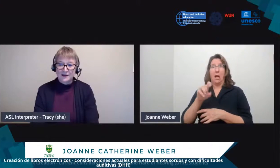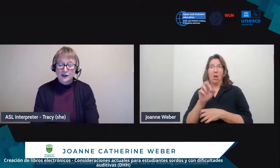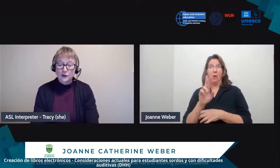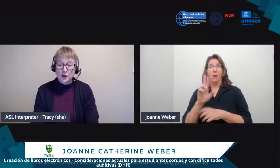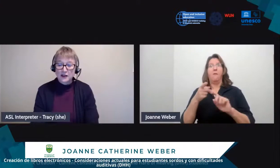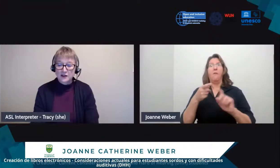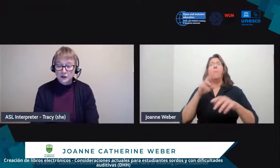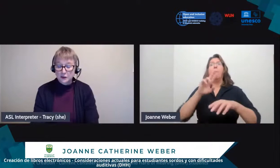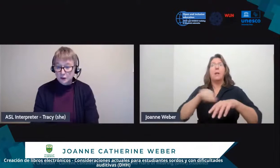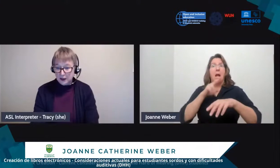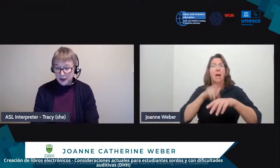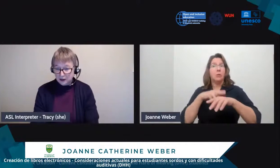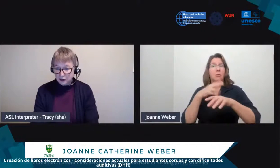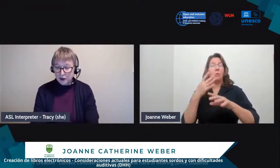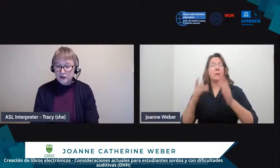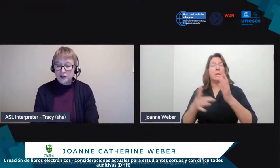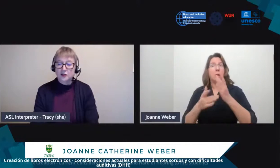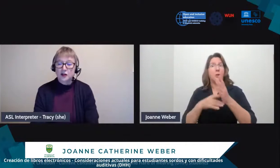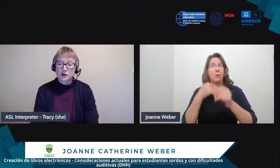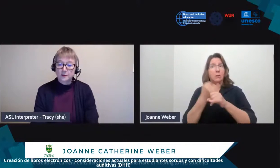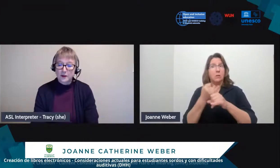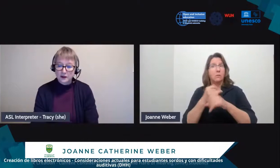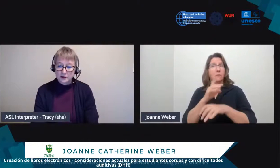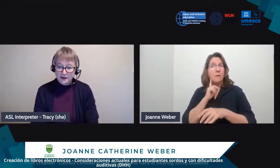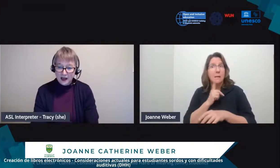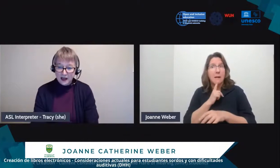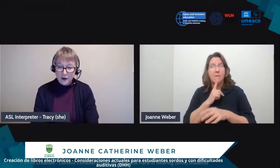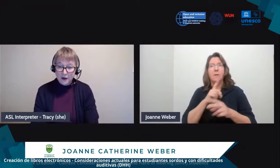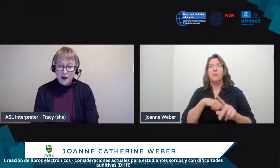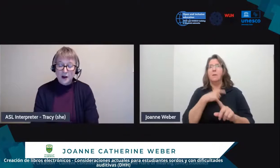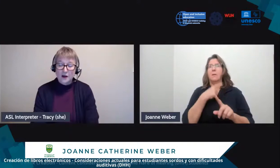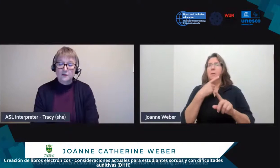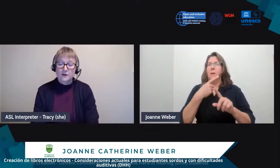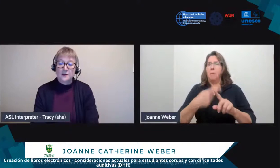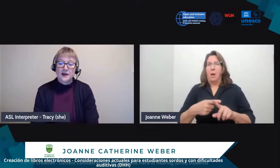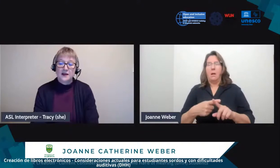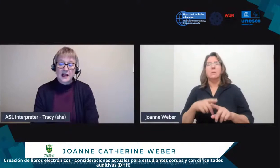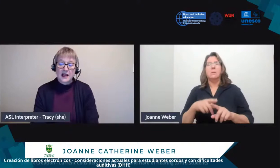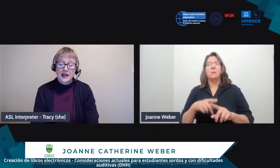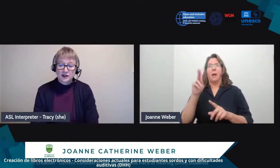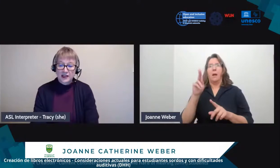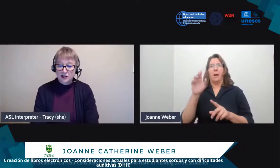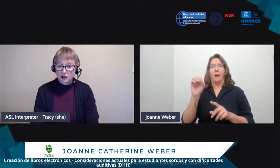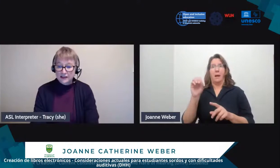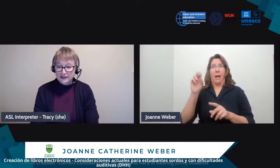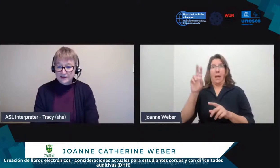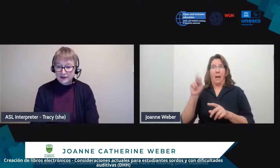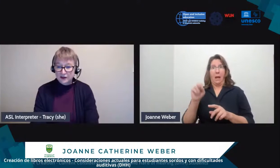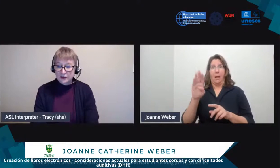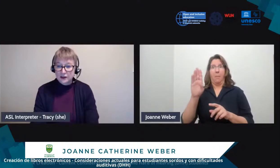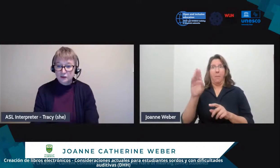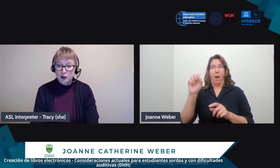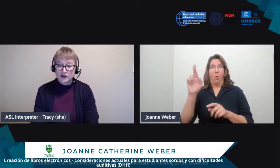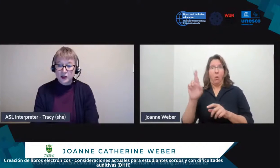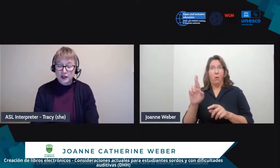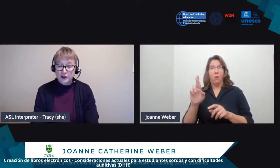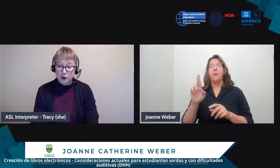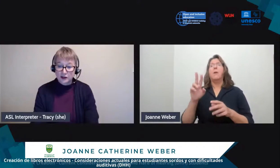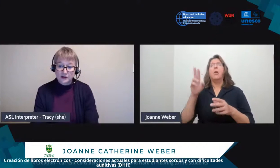dar reconocimiento al Dr. Michael Skyer de National Technical Institute en Rochester.